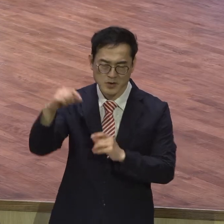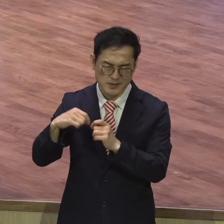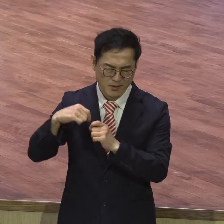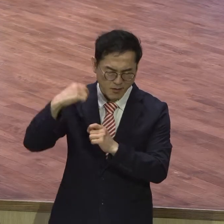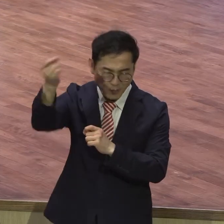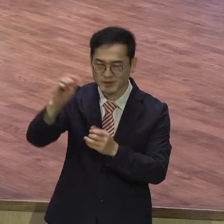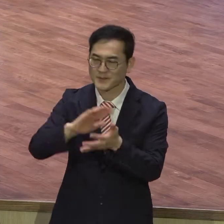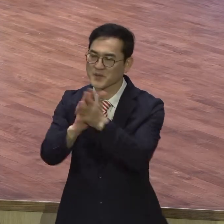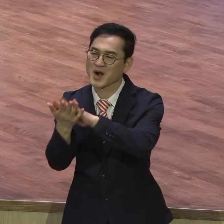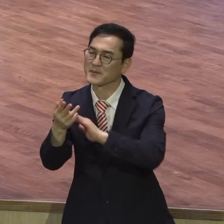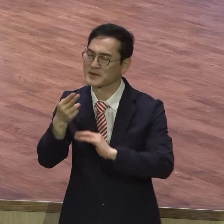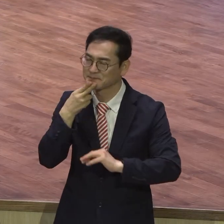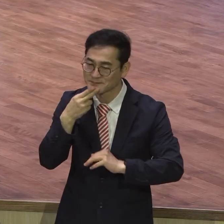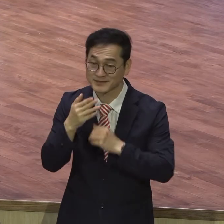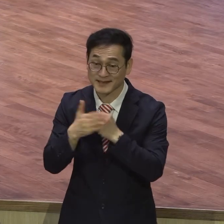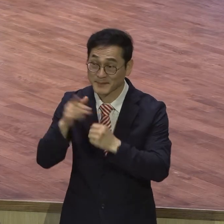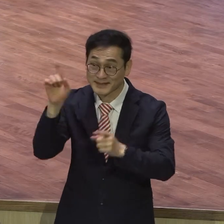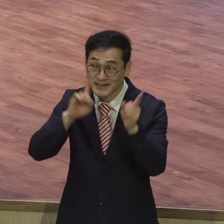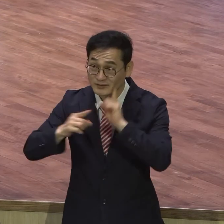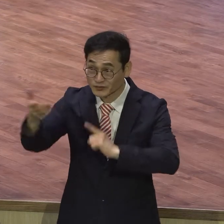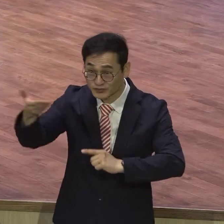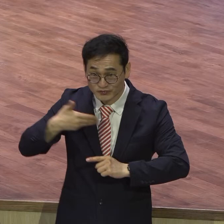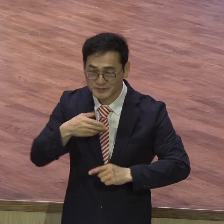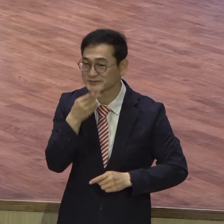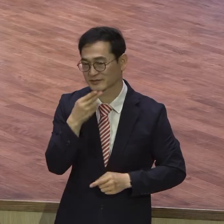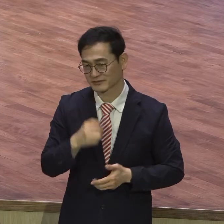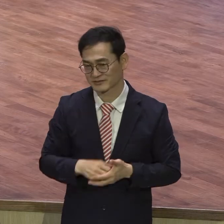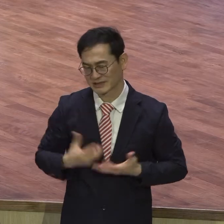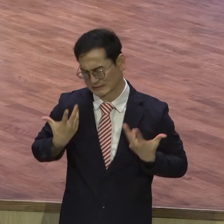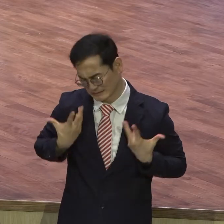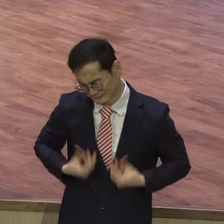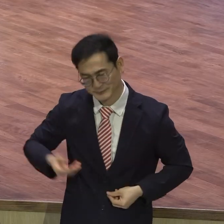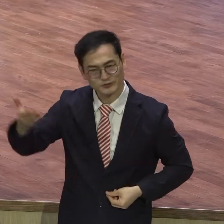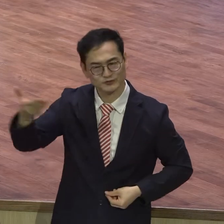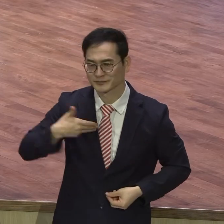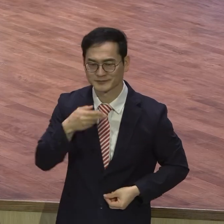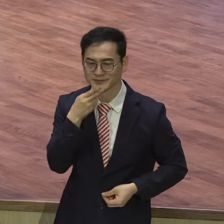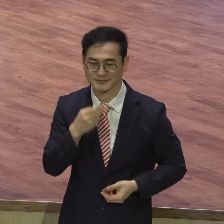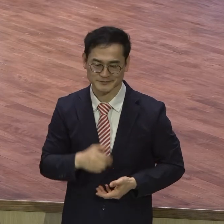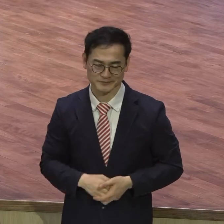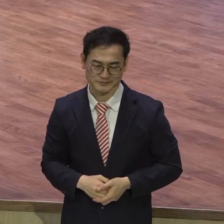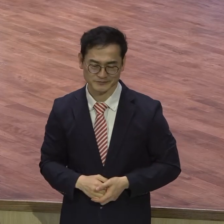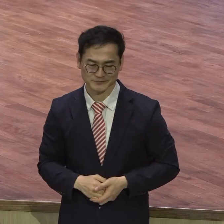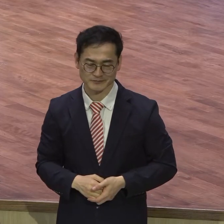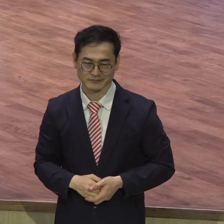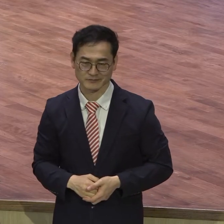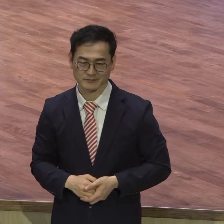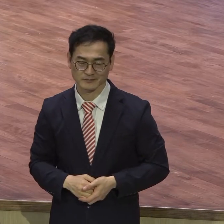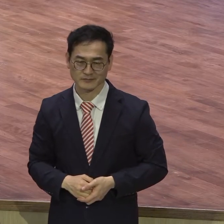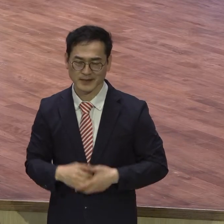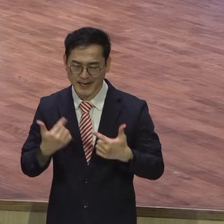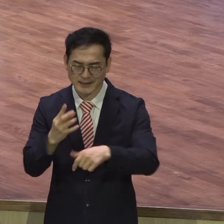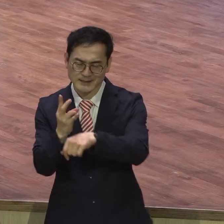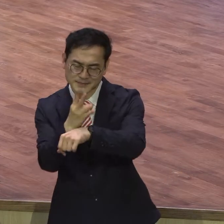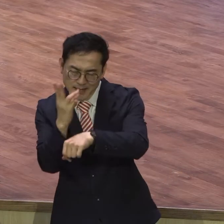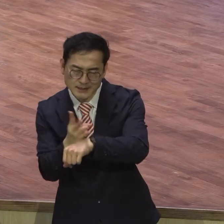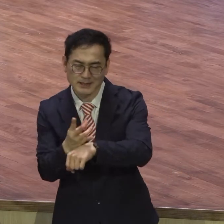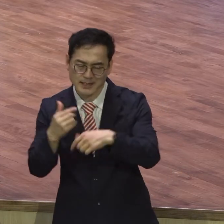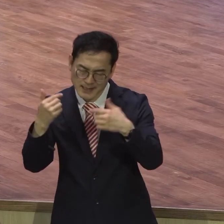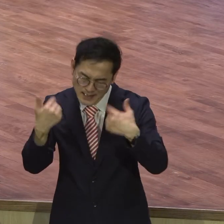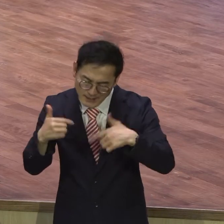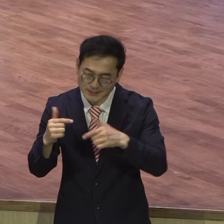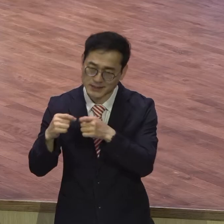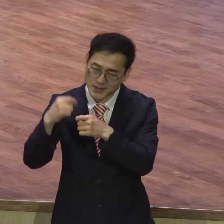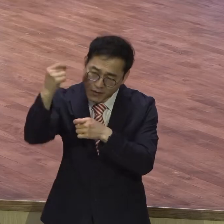상처를 주지 않습니다 실망하게 하지 않습니다 무엇보다도 24시 24시